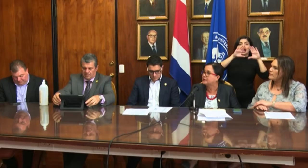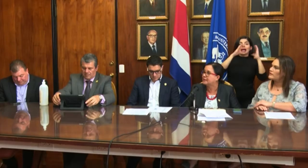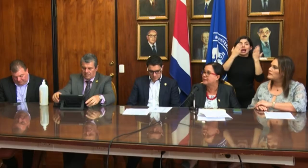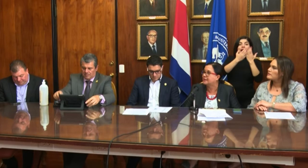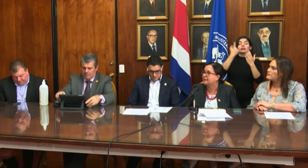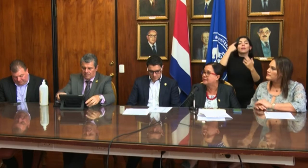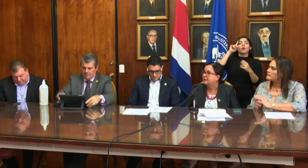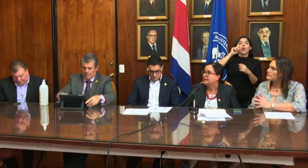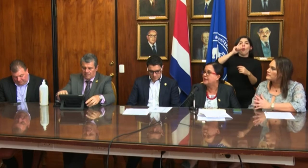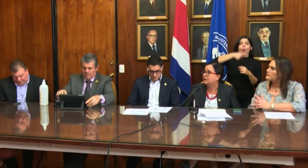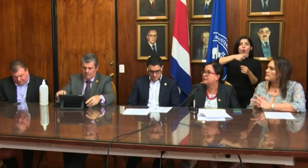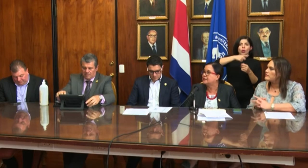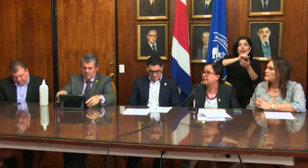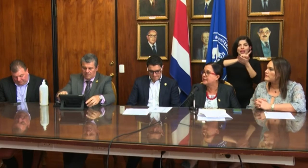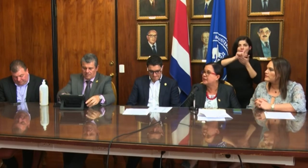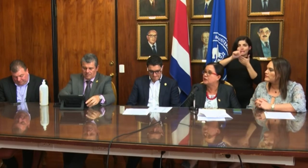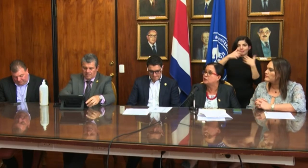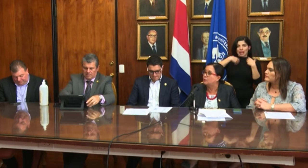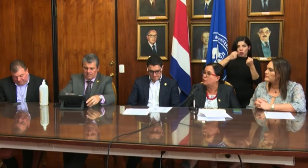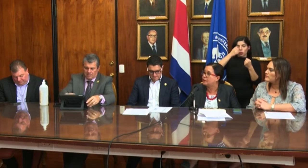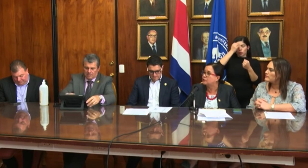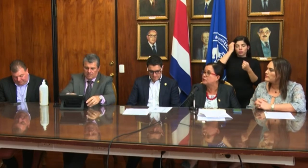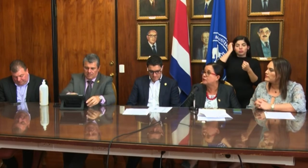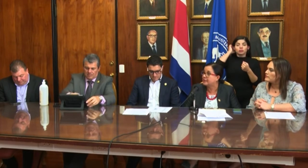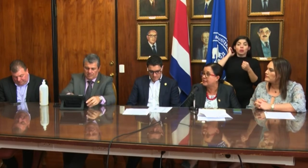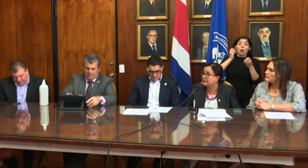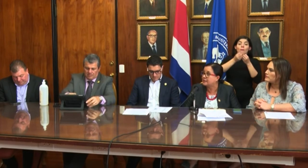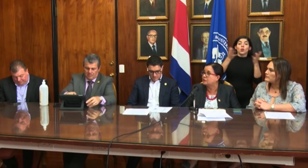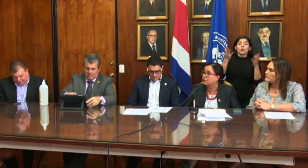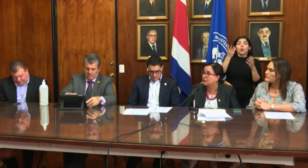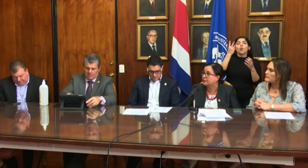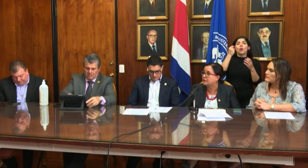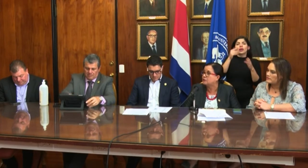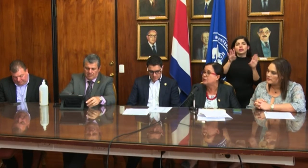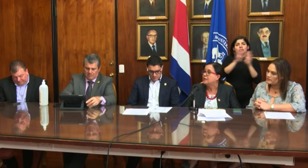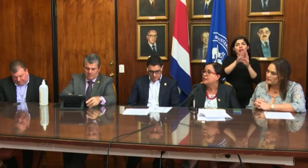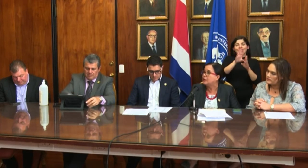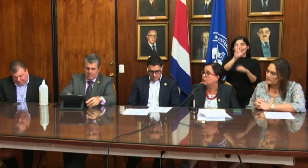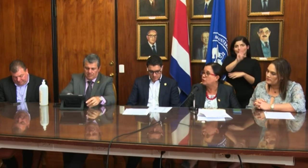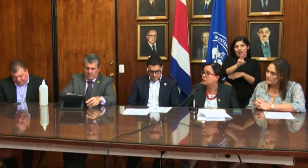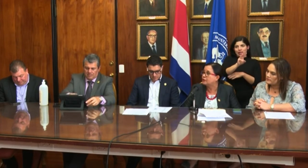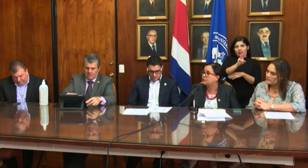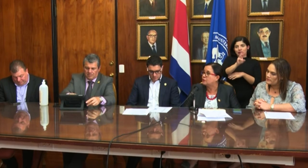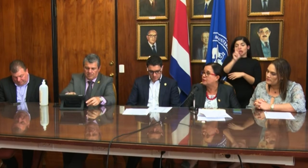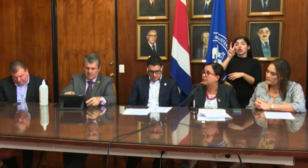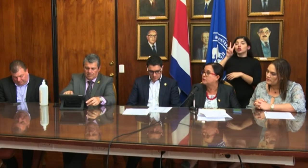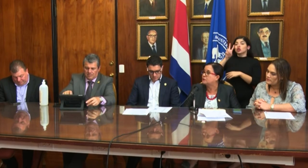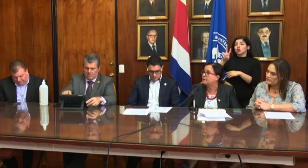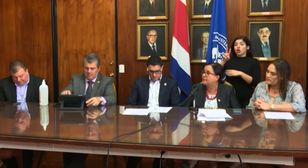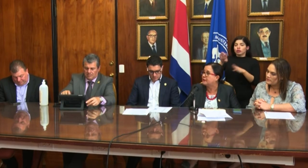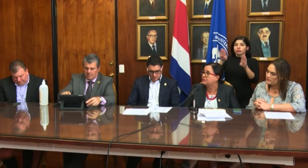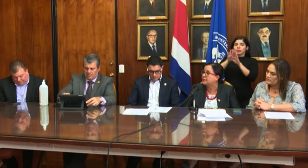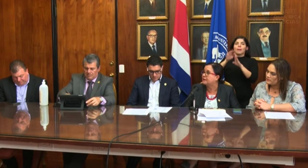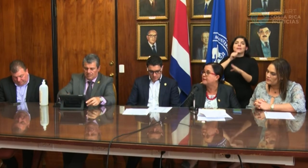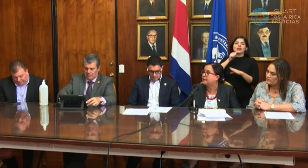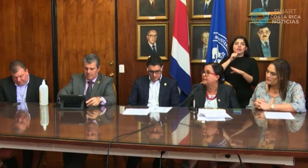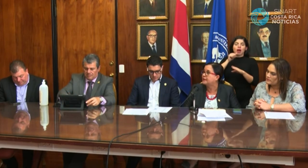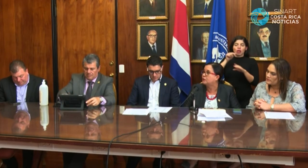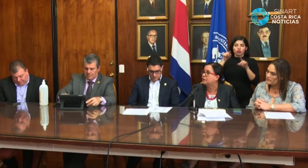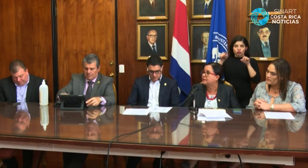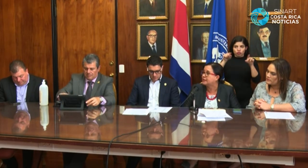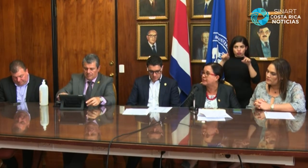la orden sanitaria. En la orden sanitaria, en los públicos son 6 centros educativos y 2 centros educativos privados que